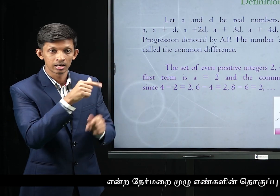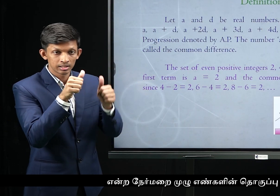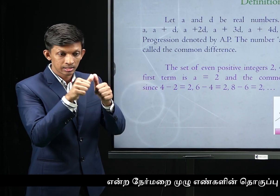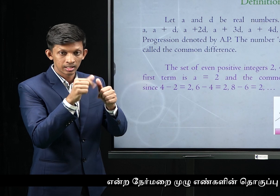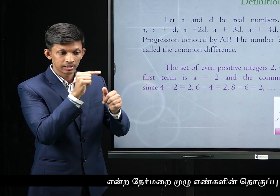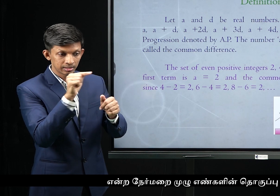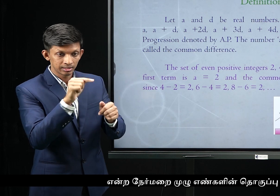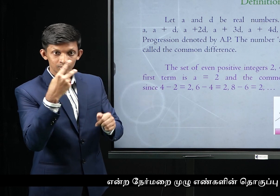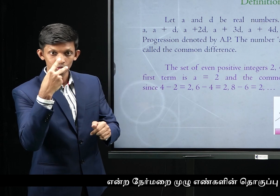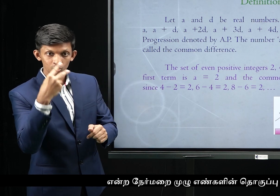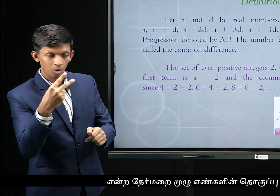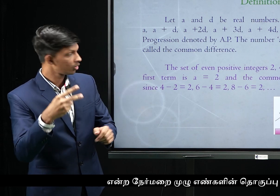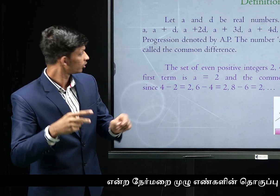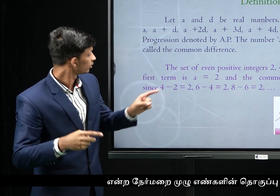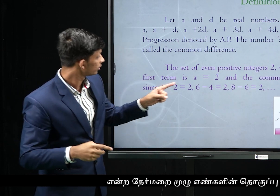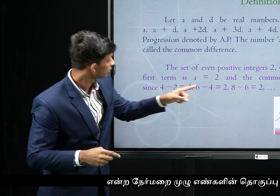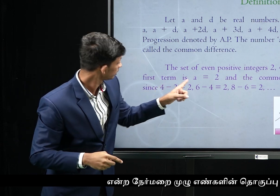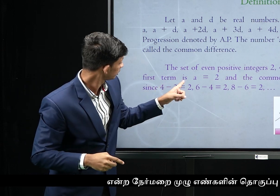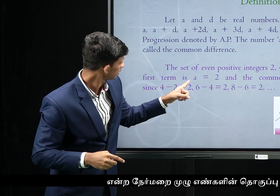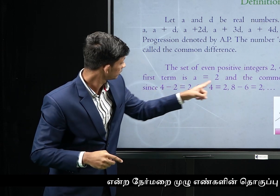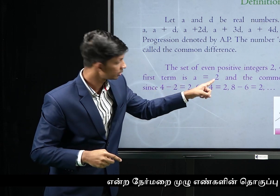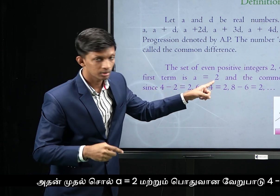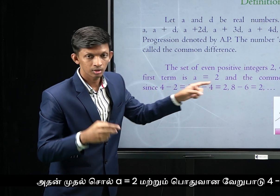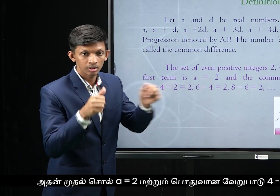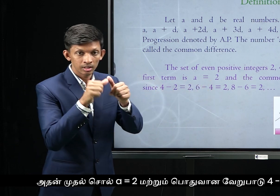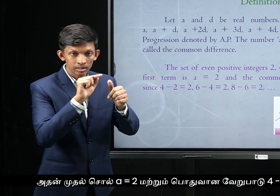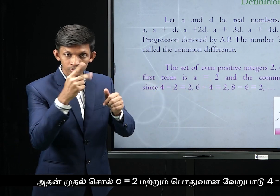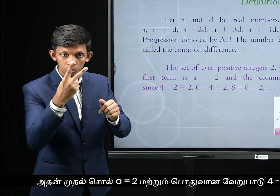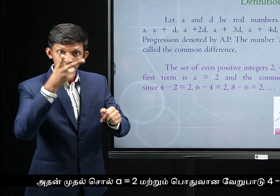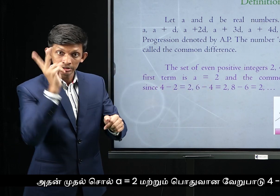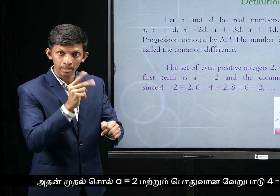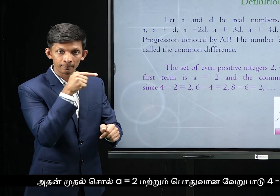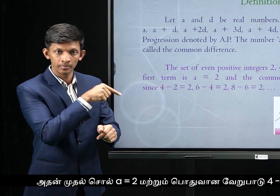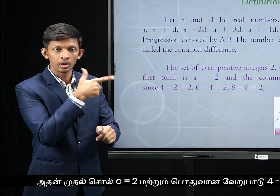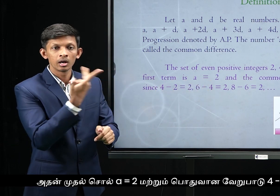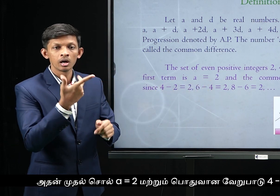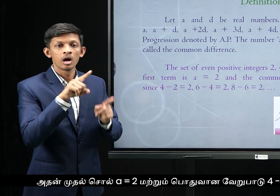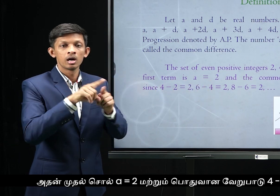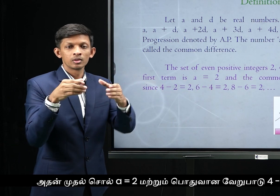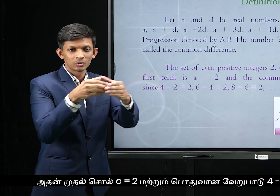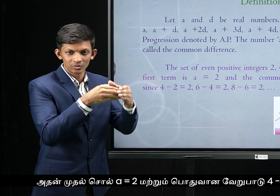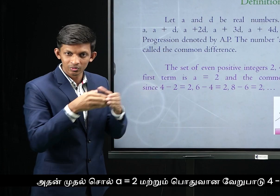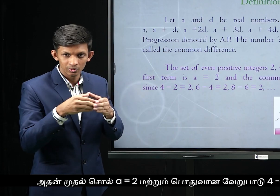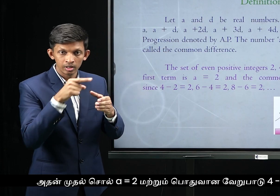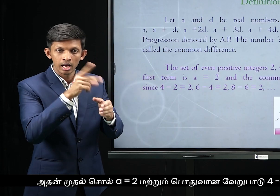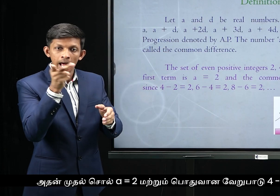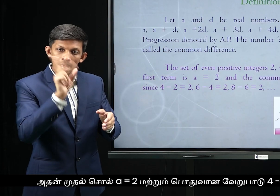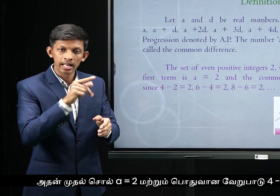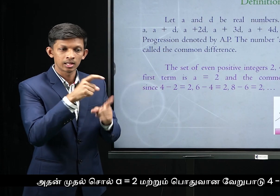எண்களின் தொகுப்பு ஒரு AP ஆகும். அதன் முதல் சொல் A ஈடு 2 மற்றும்